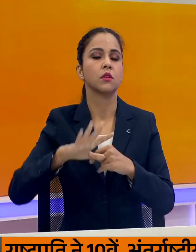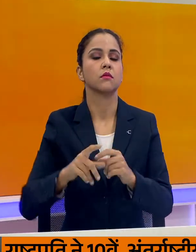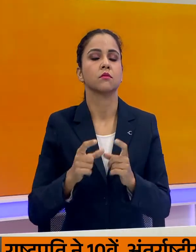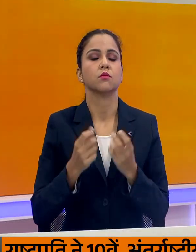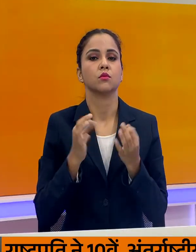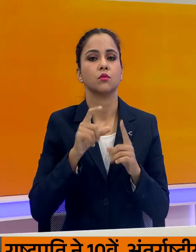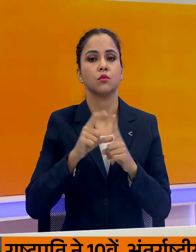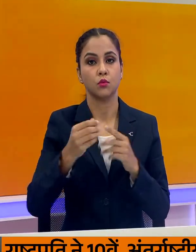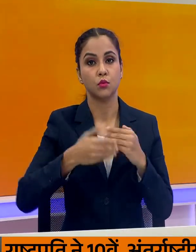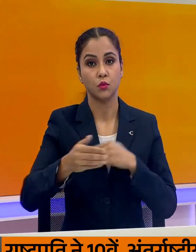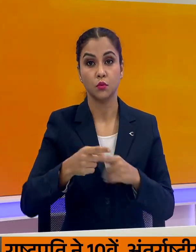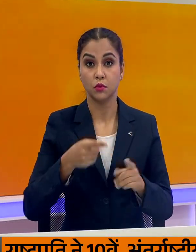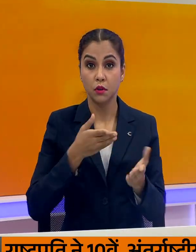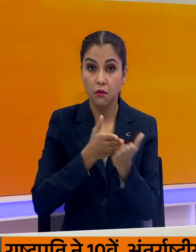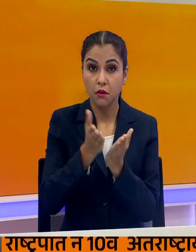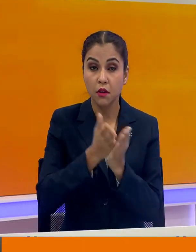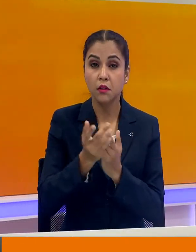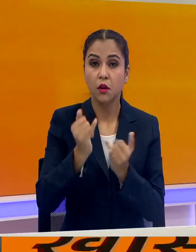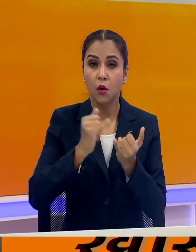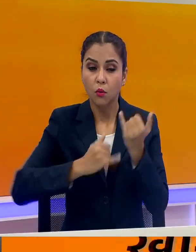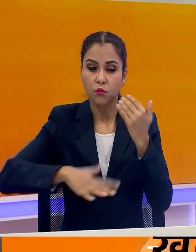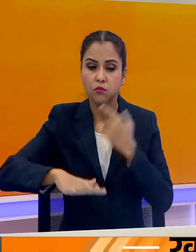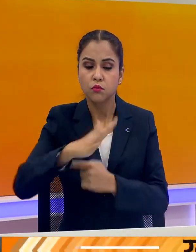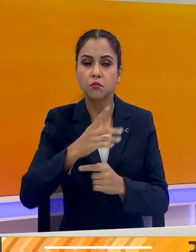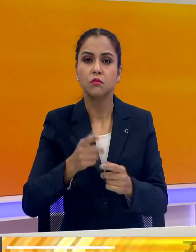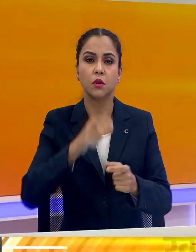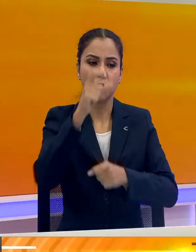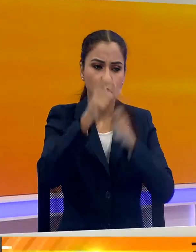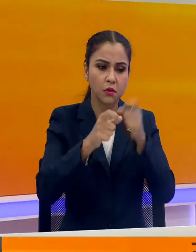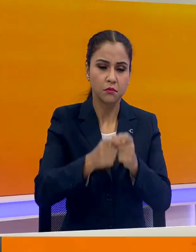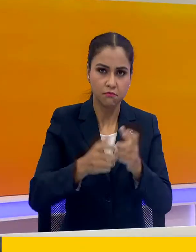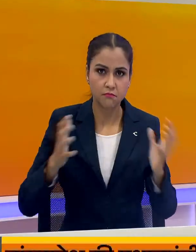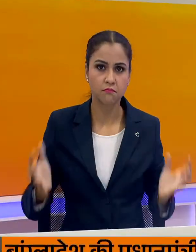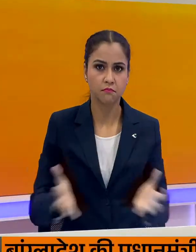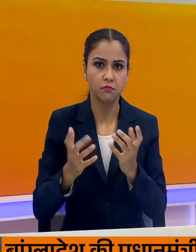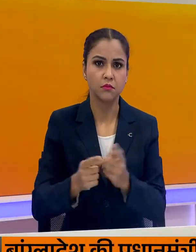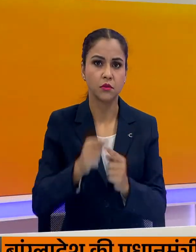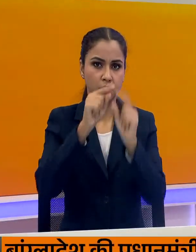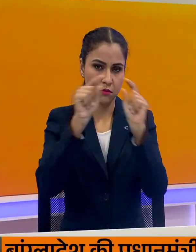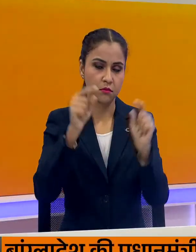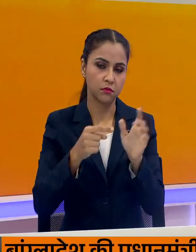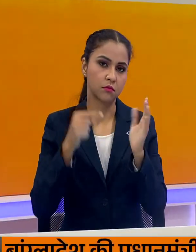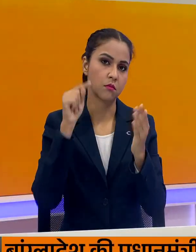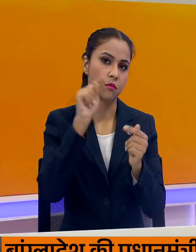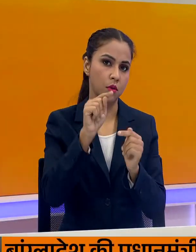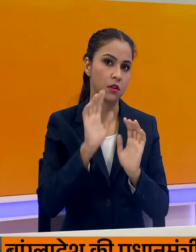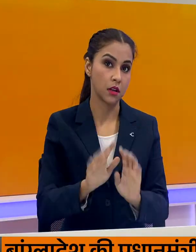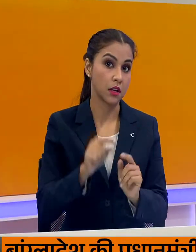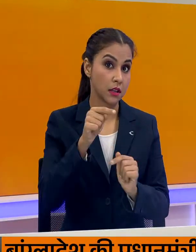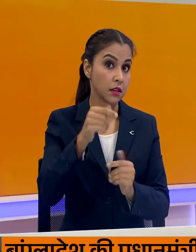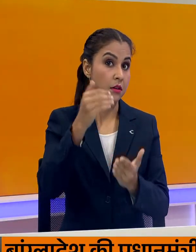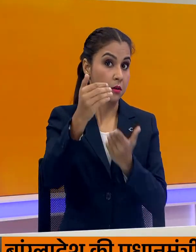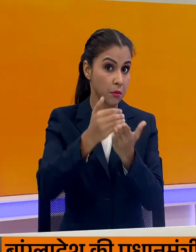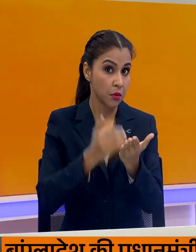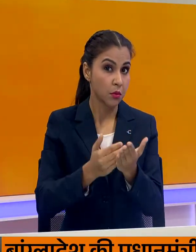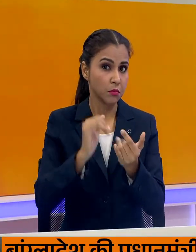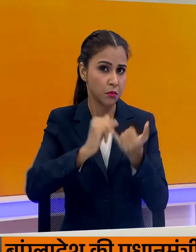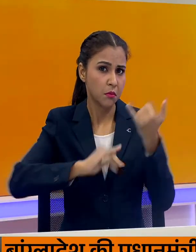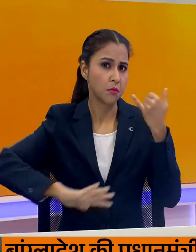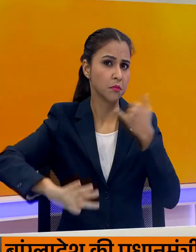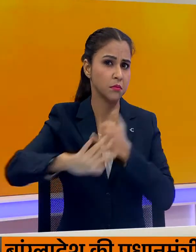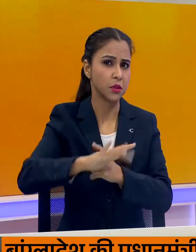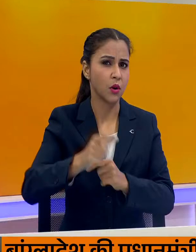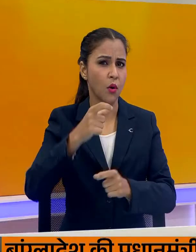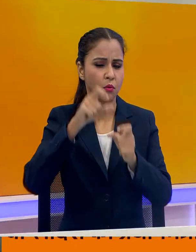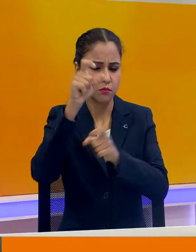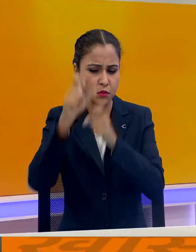से व्यक्तिगत और सामाजिक कल्याण को बढ़ावा देने को रेखांकित किया जाता है। ये कार्यक्रम मैदानी स्तर पर